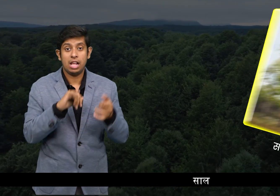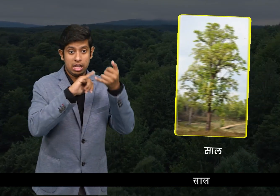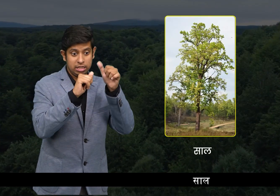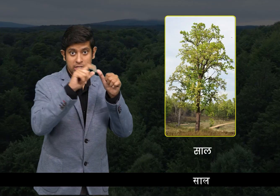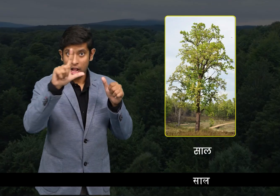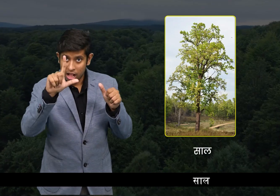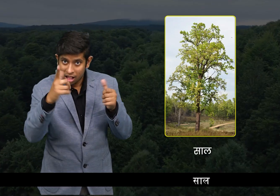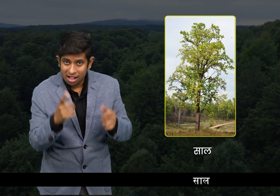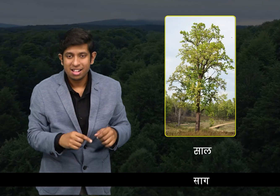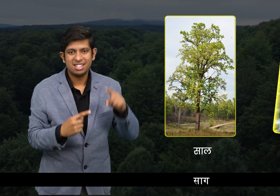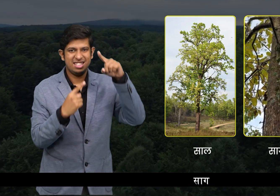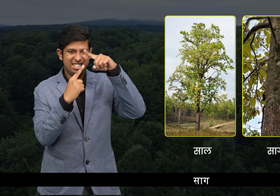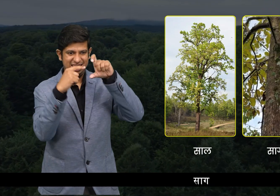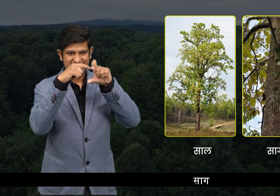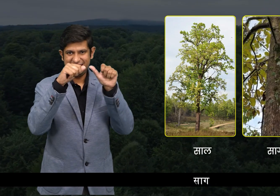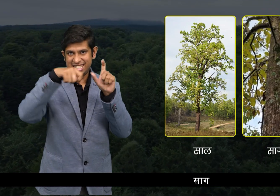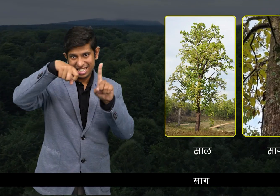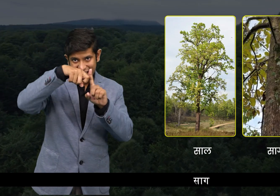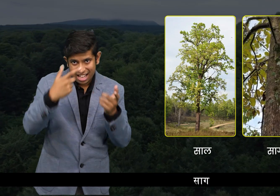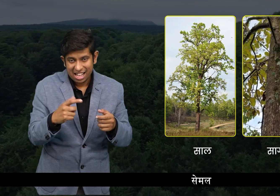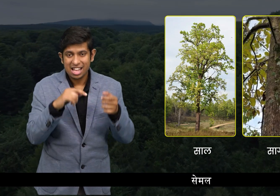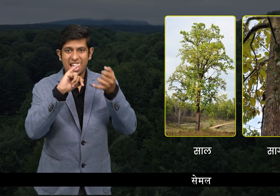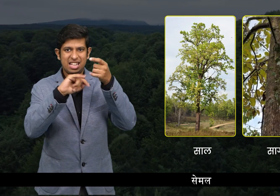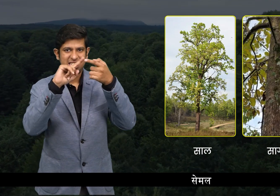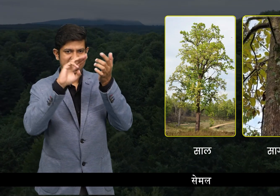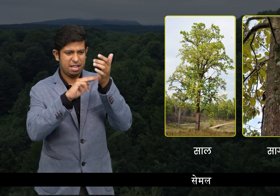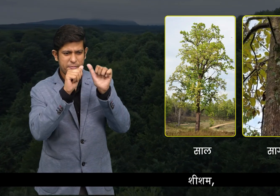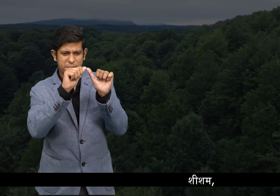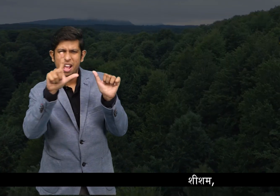साल, साग, सेमल, शीशम,